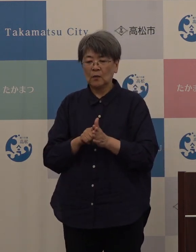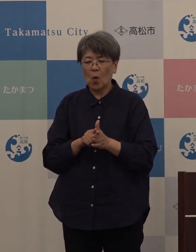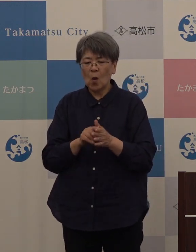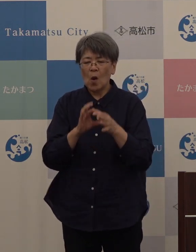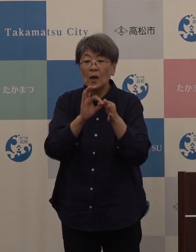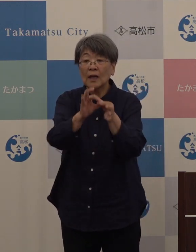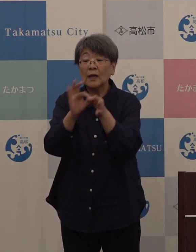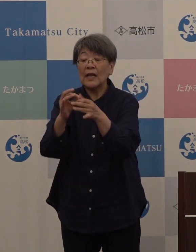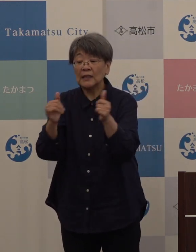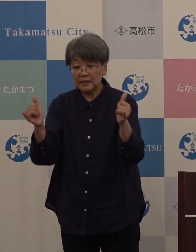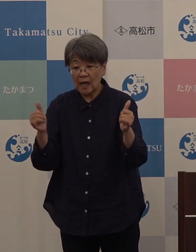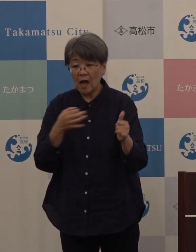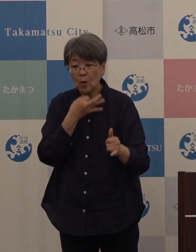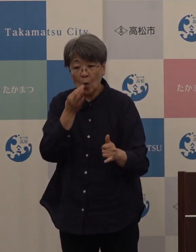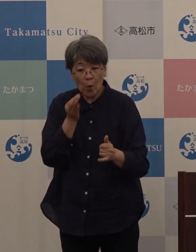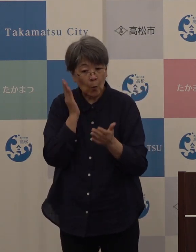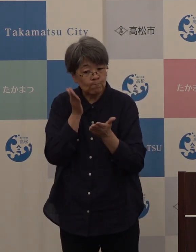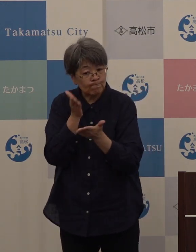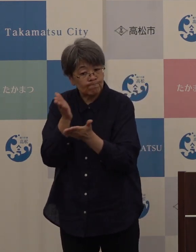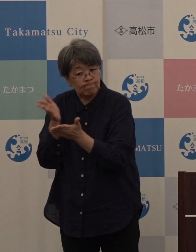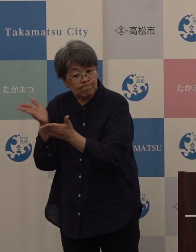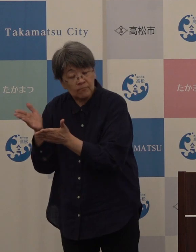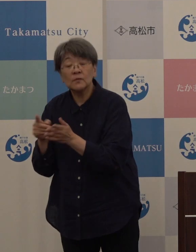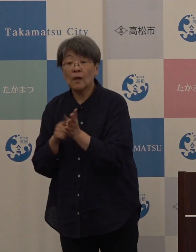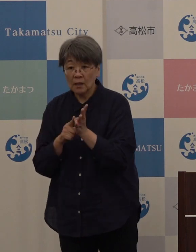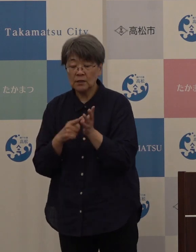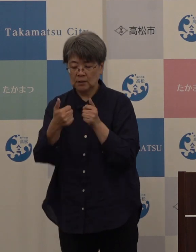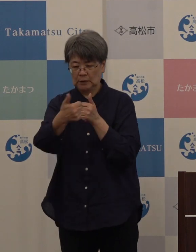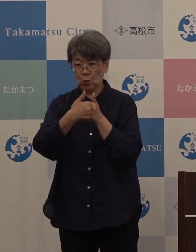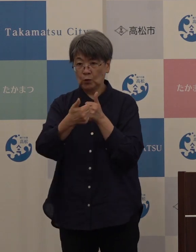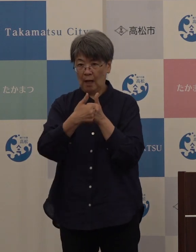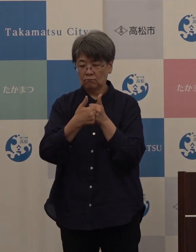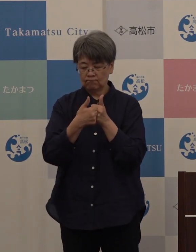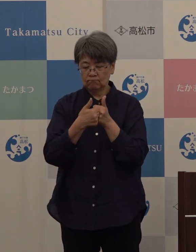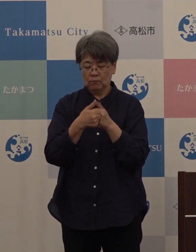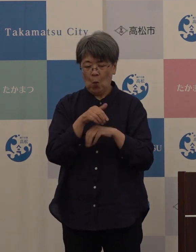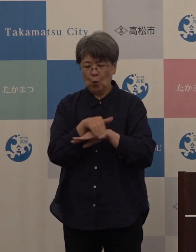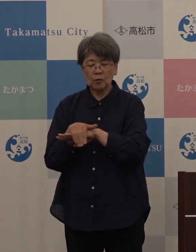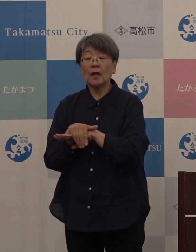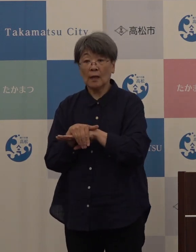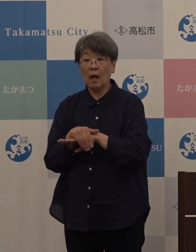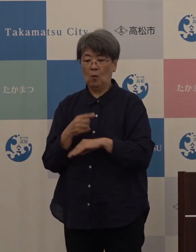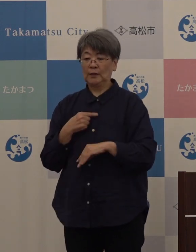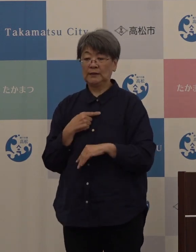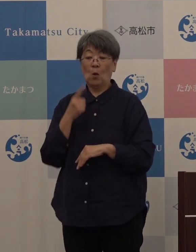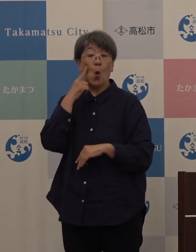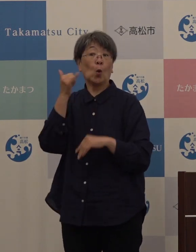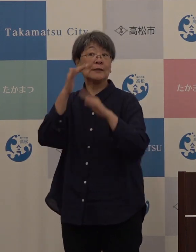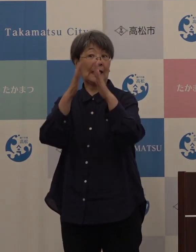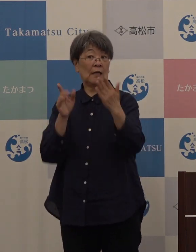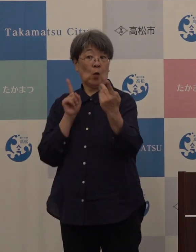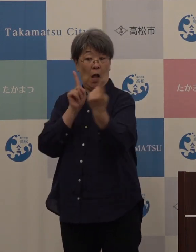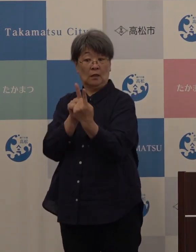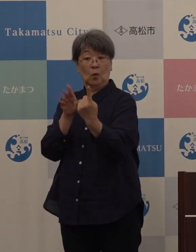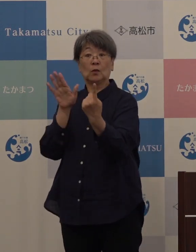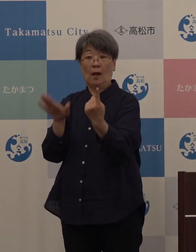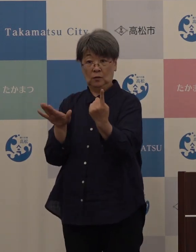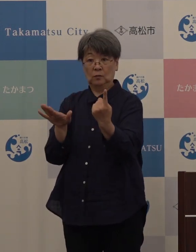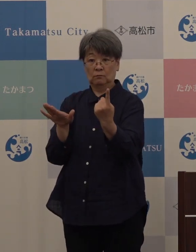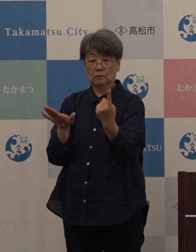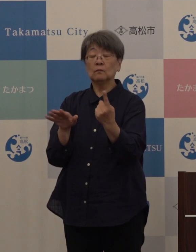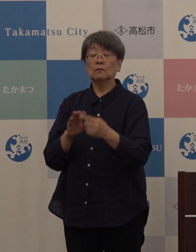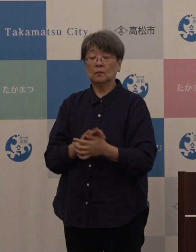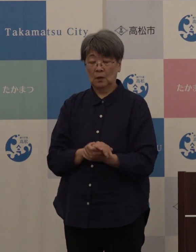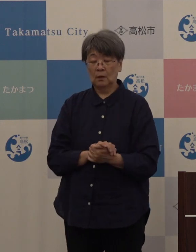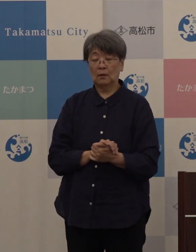からいろんな声をお聞きいたしておりますし、相談も受けております。まあ、私自身も保護者会とお会いしたこともございますけれども、まあ、そのような形